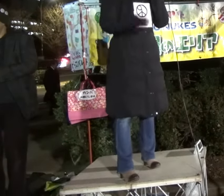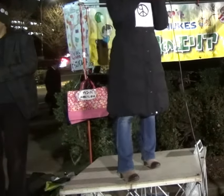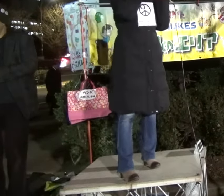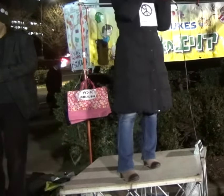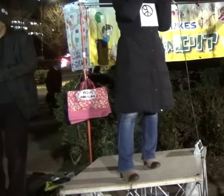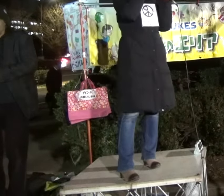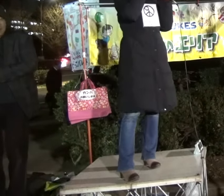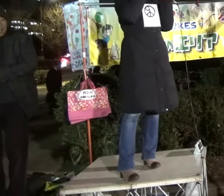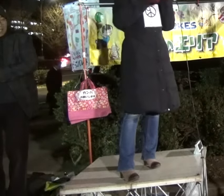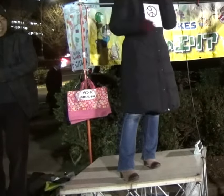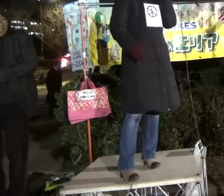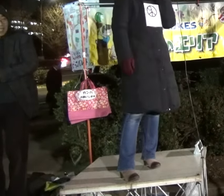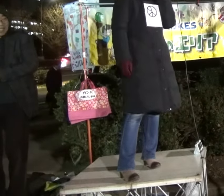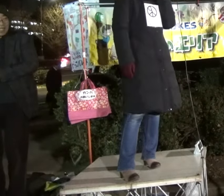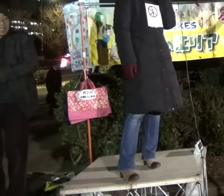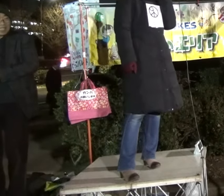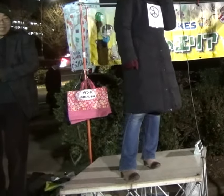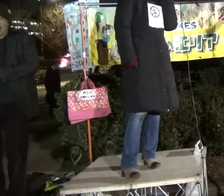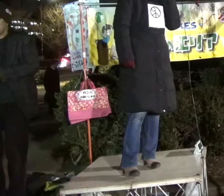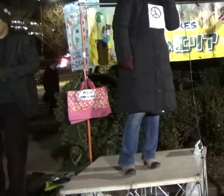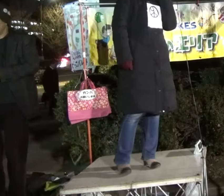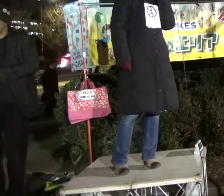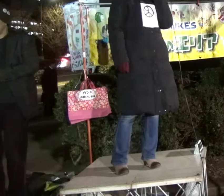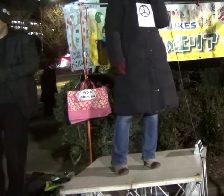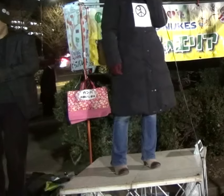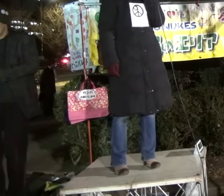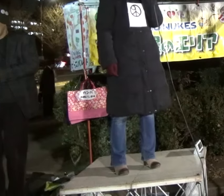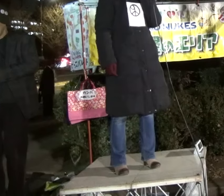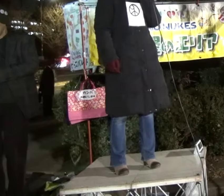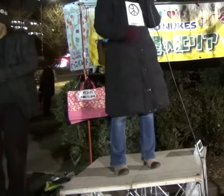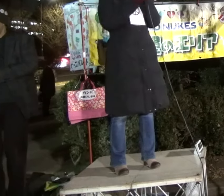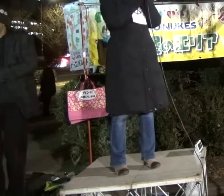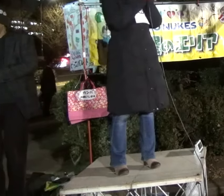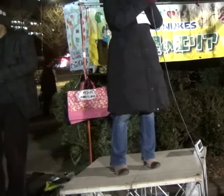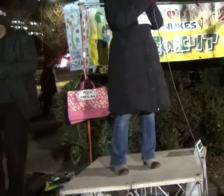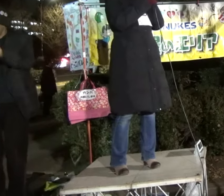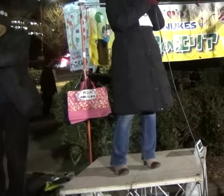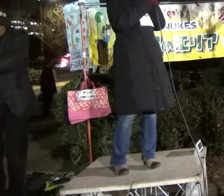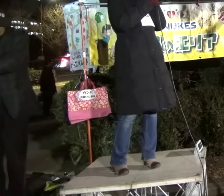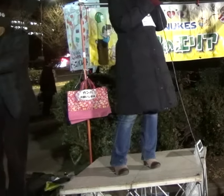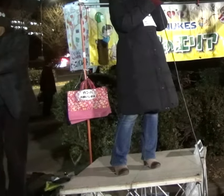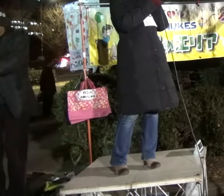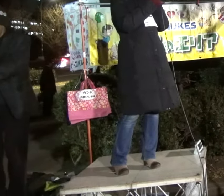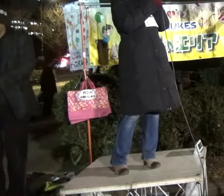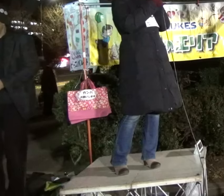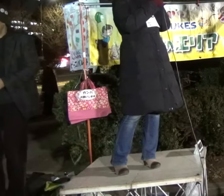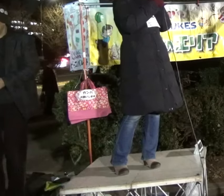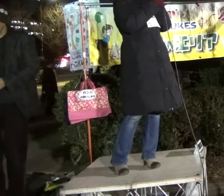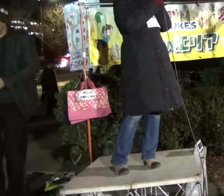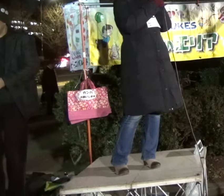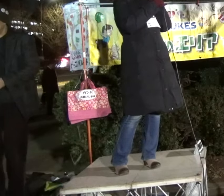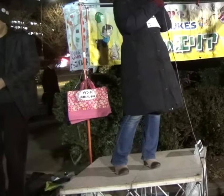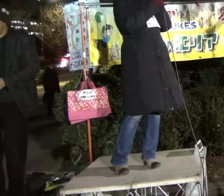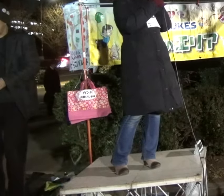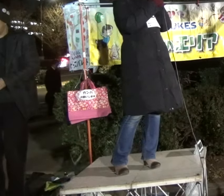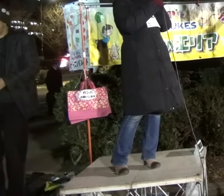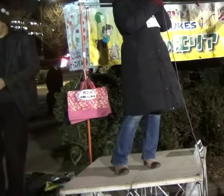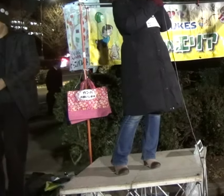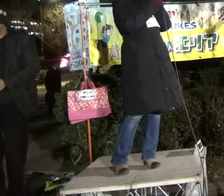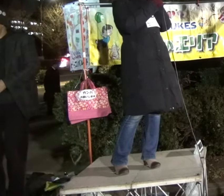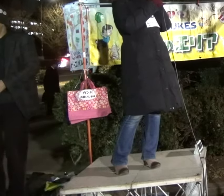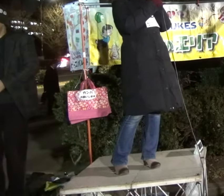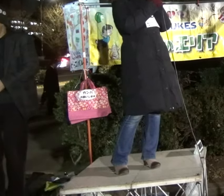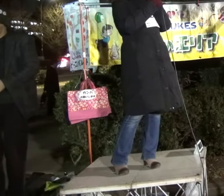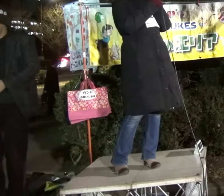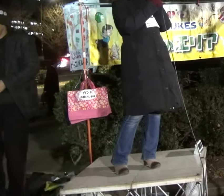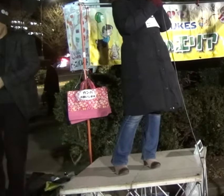って分かんないですよね。食べたらなくなるっていう意味で、食べるものを頂戴して、ね、私の大好物なの。 はい、何